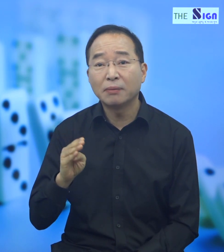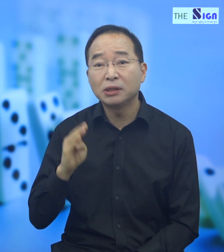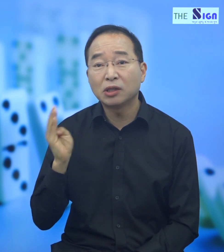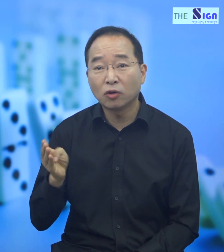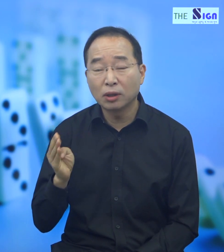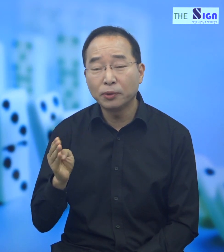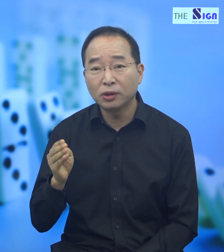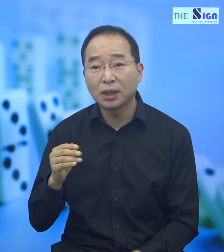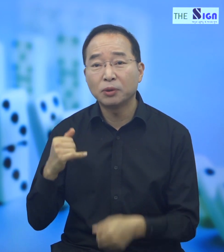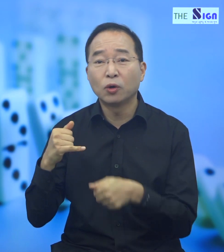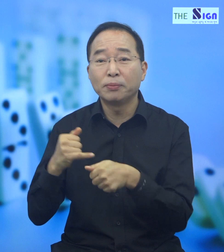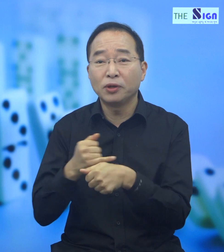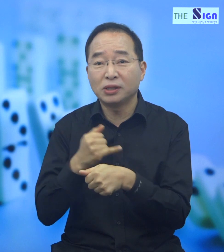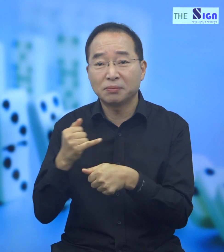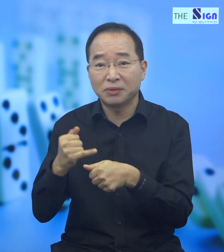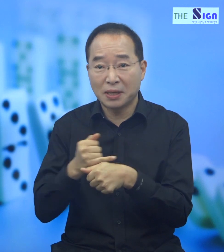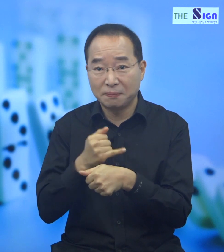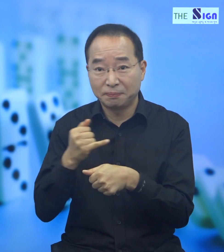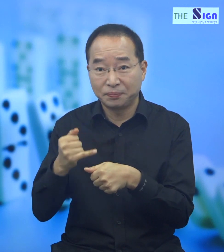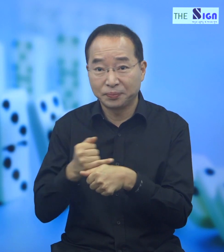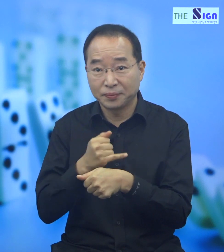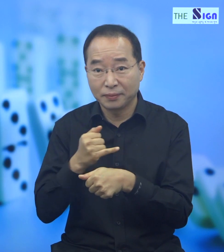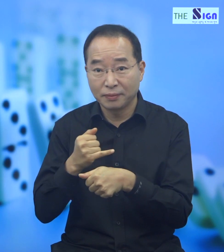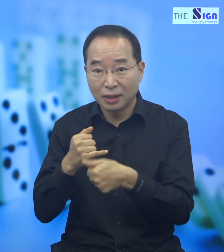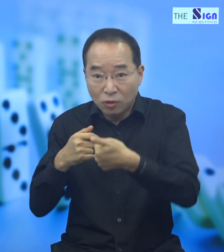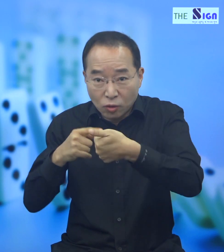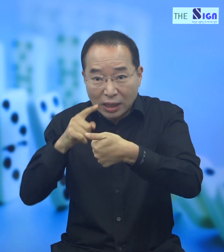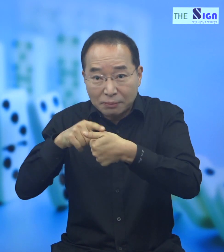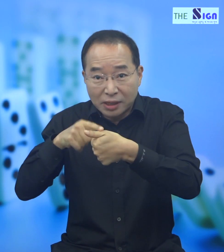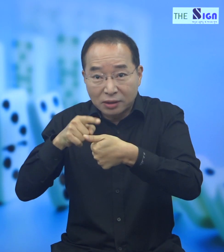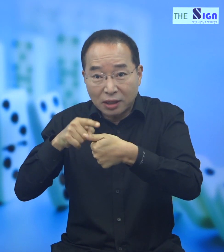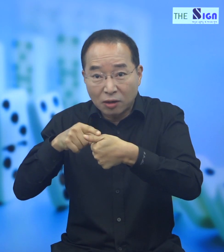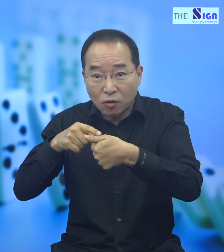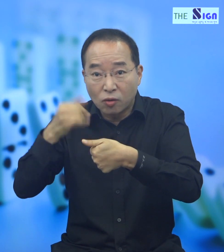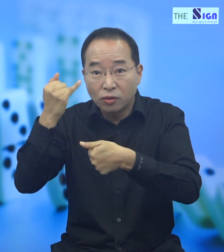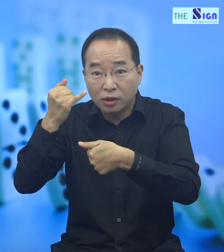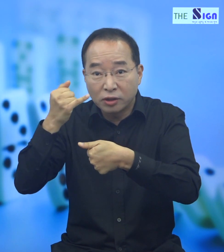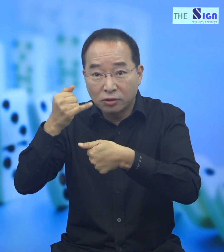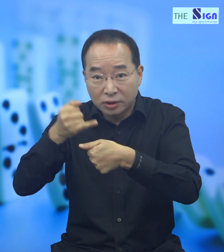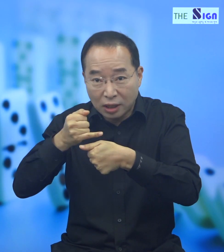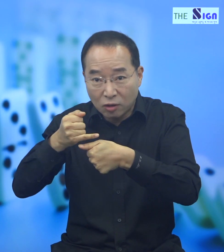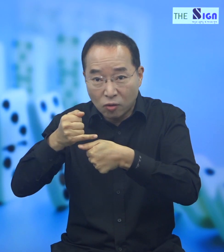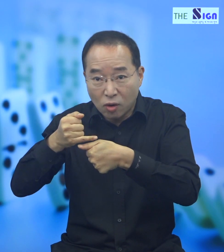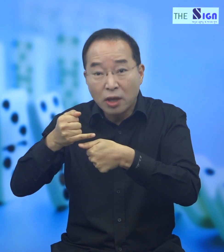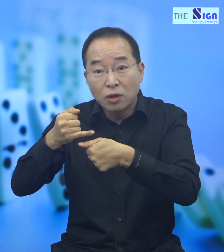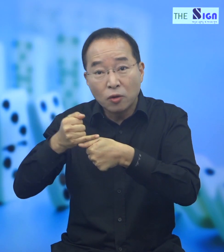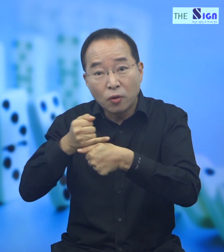이제 어떤 표현이냐면 이런 표현이 있습니다. 요건 남자를 뜻하는 거고 여성을 뜻하는 거고 요거를